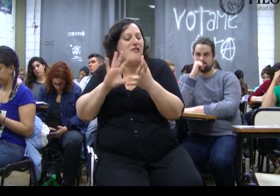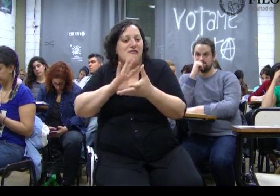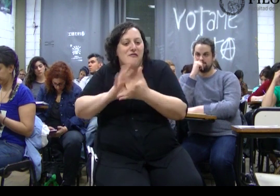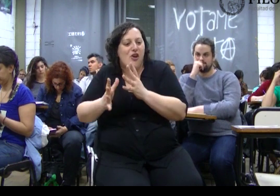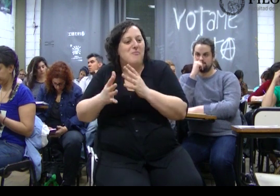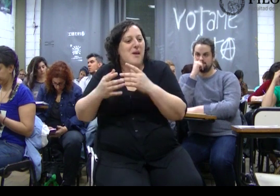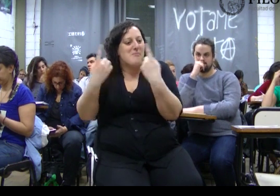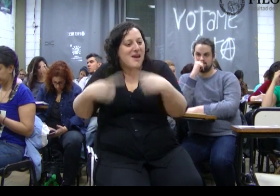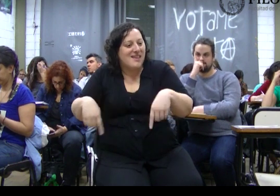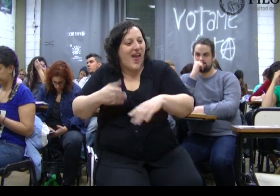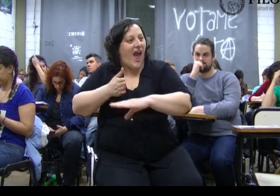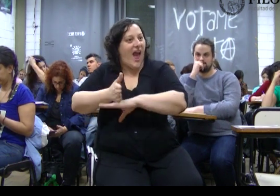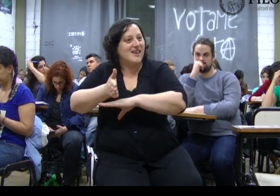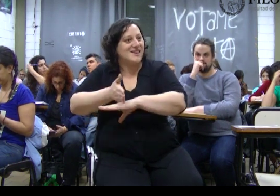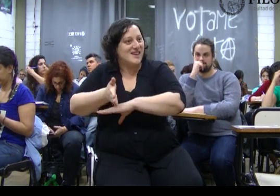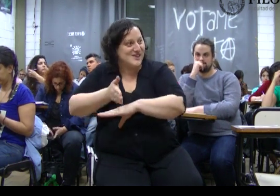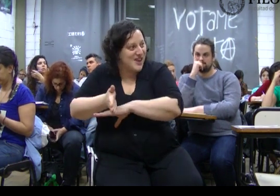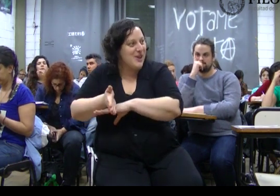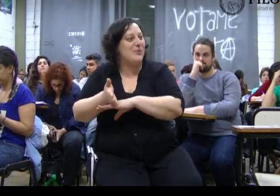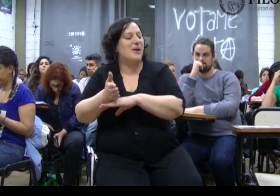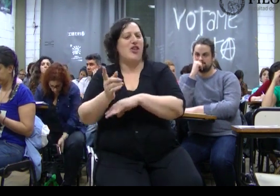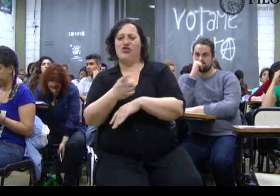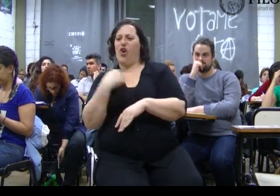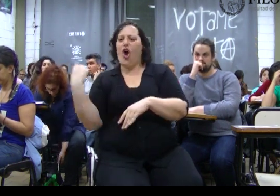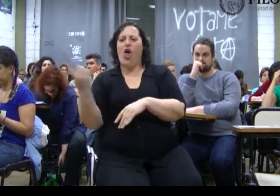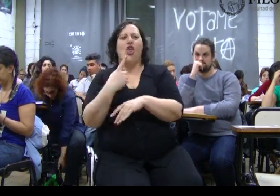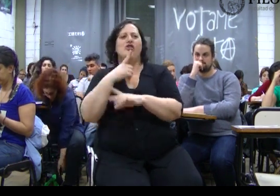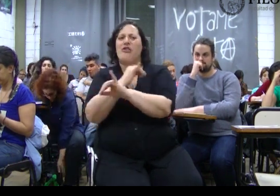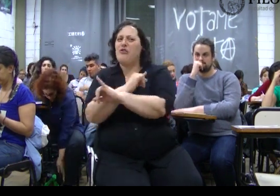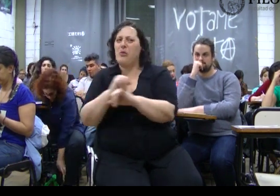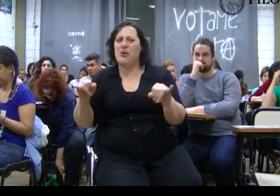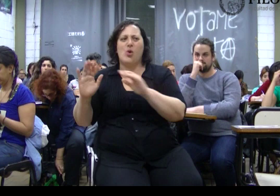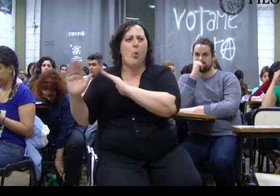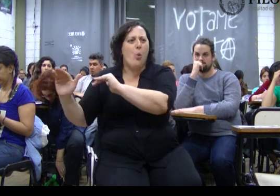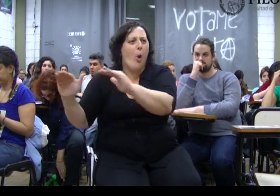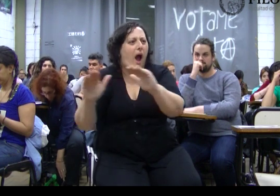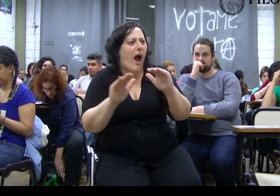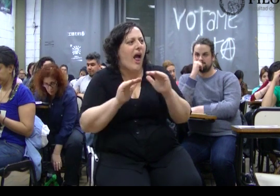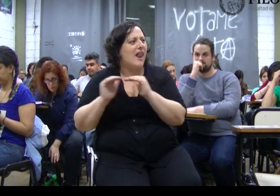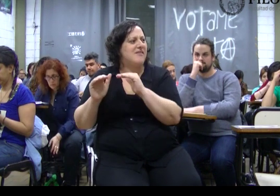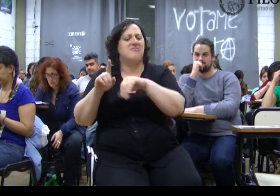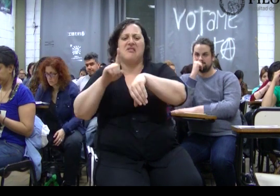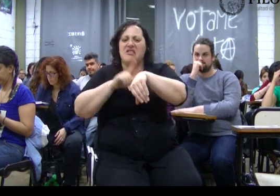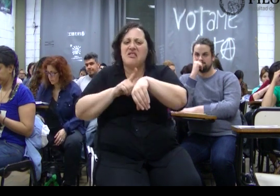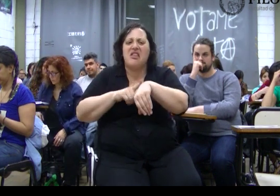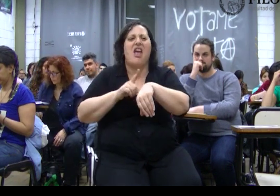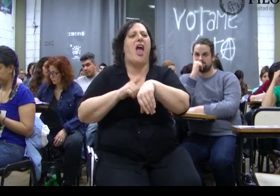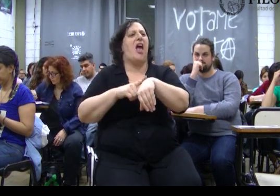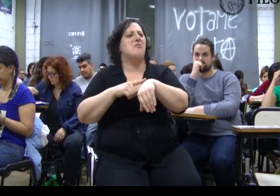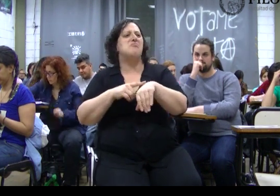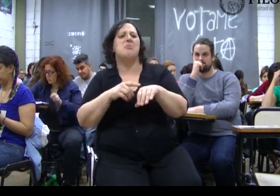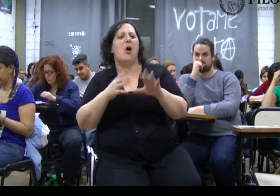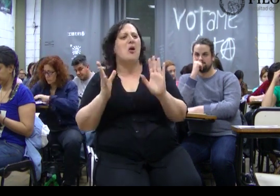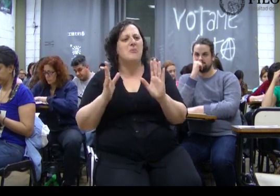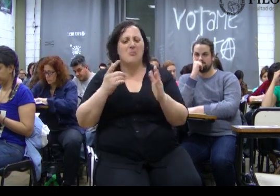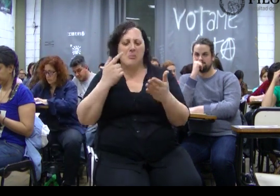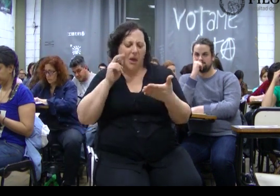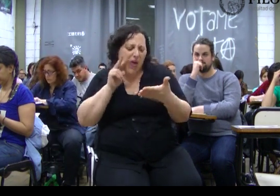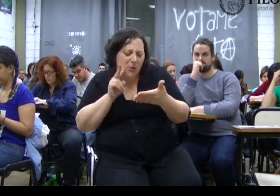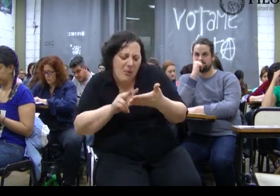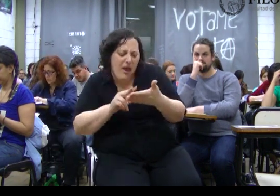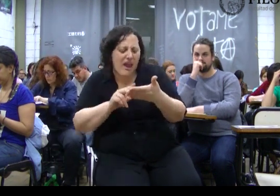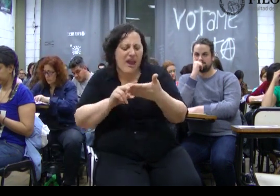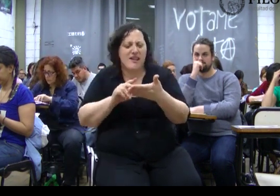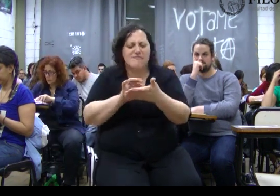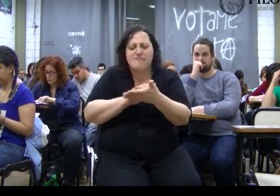que todas tenemos la misma información, que todas contamos con el tiempo suficiente para explorar,